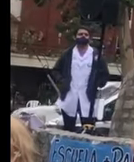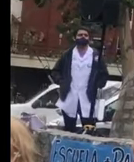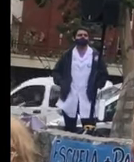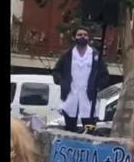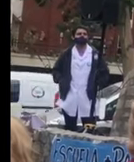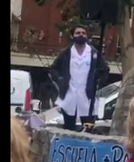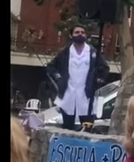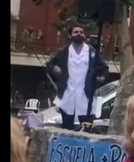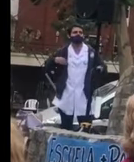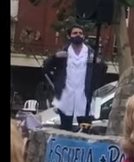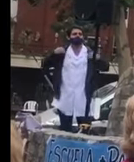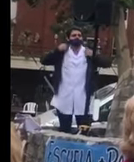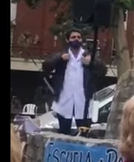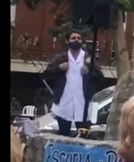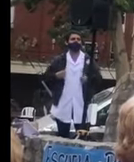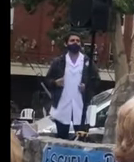legisladora del Frente de Todos.